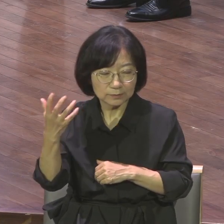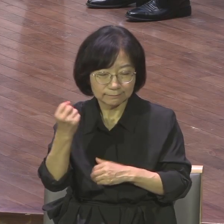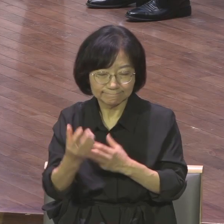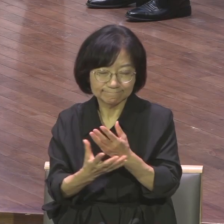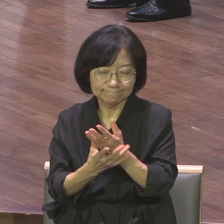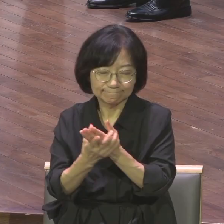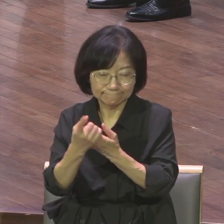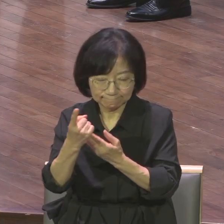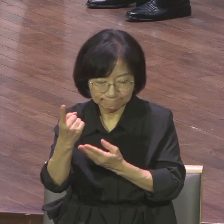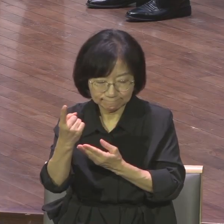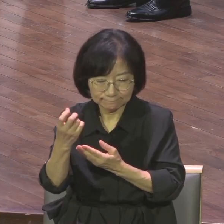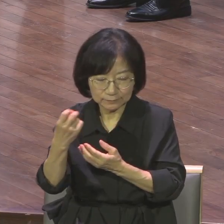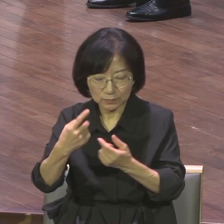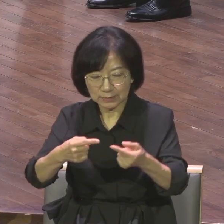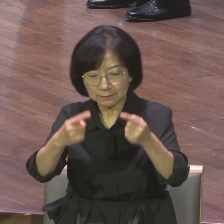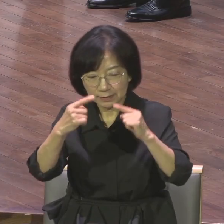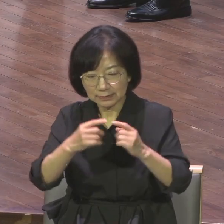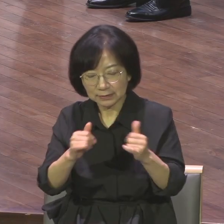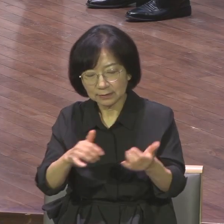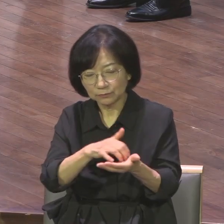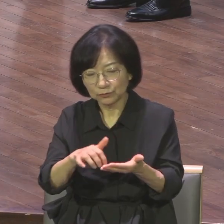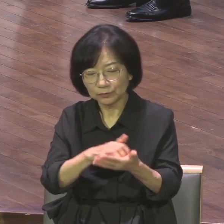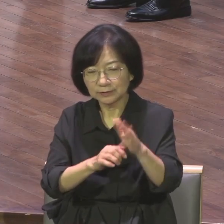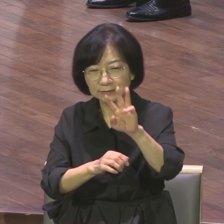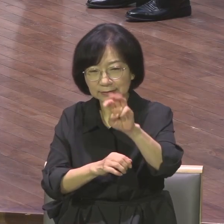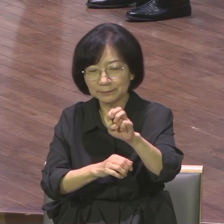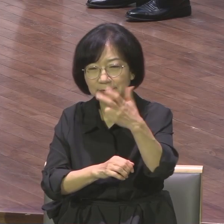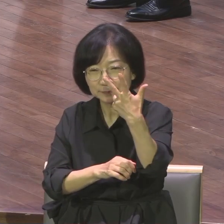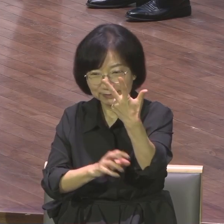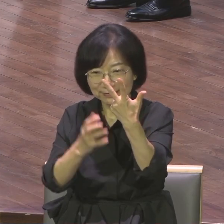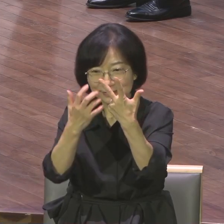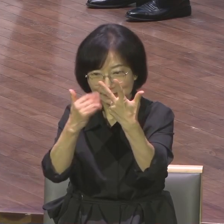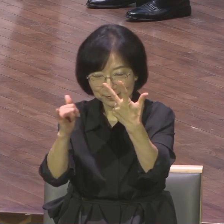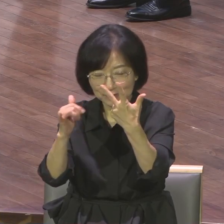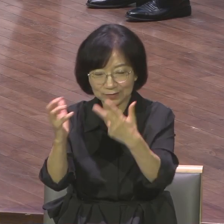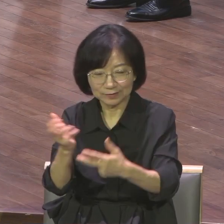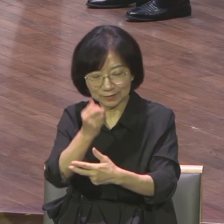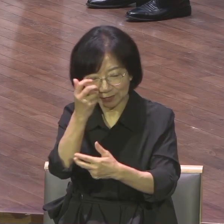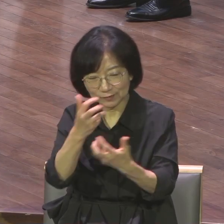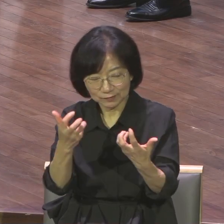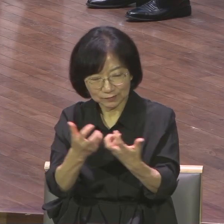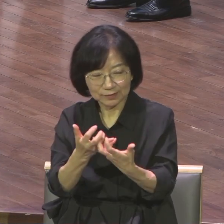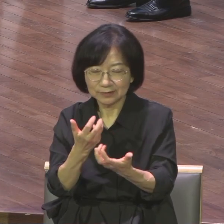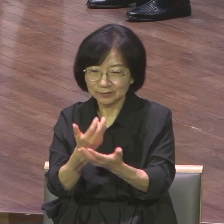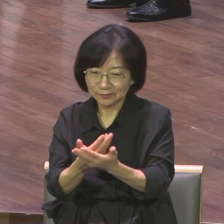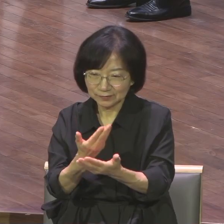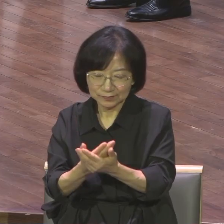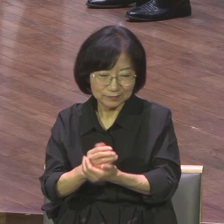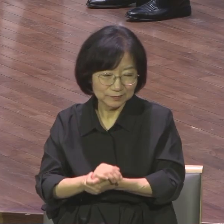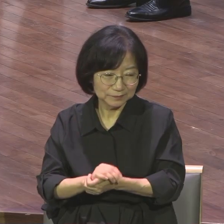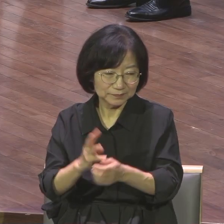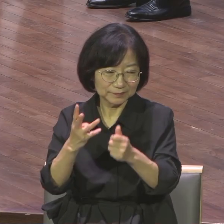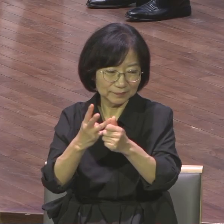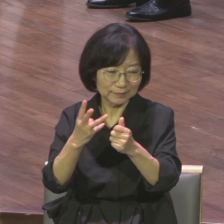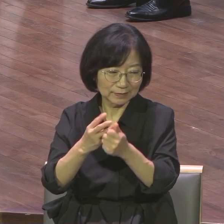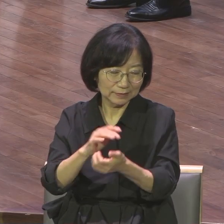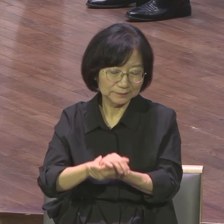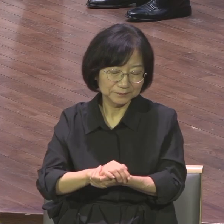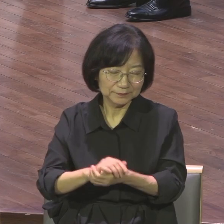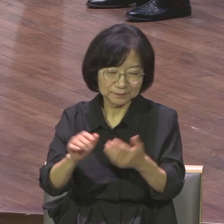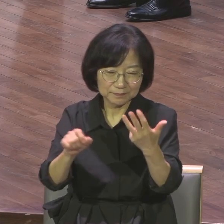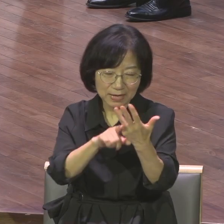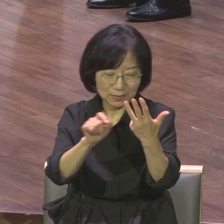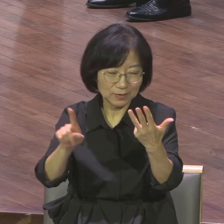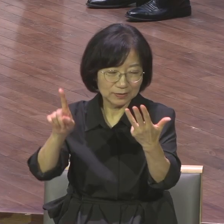참여하는 37명의 단기 선교 회원들에게 성령 충만하도록. 그리고 세 번째입니다. 솔라 페스티벌